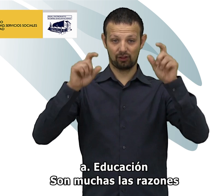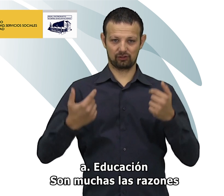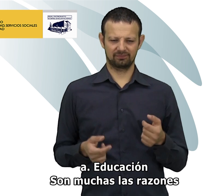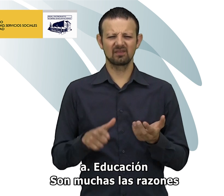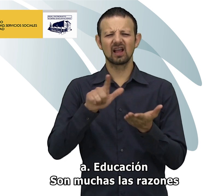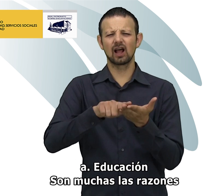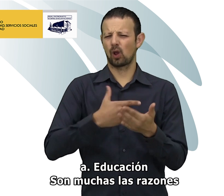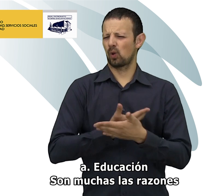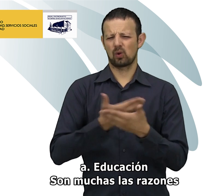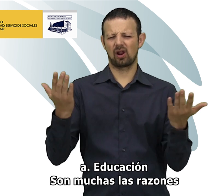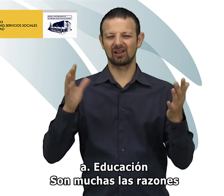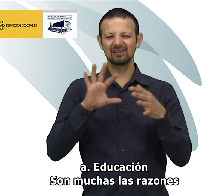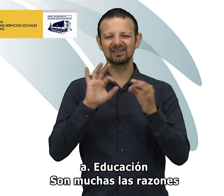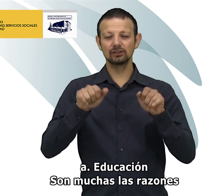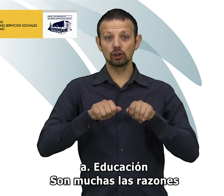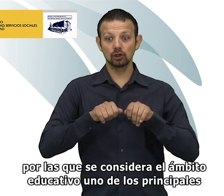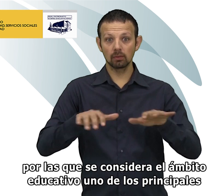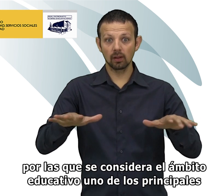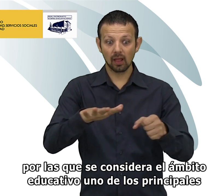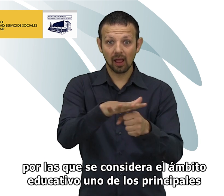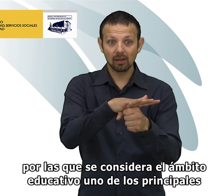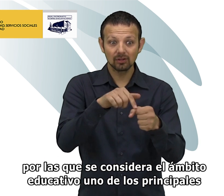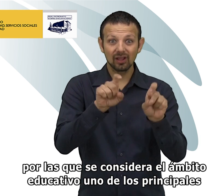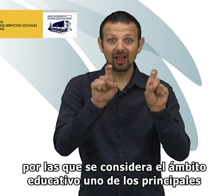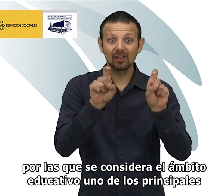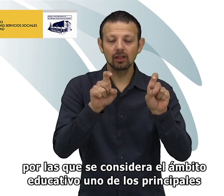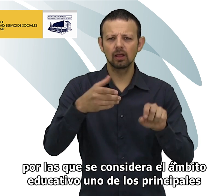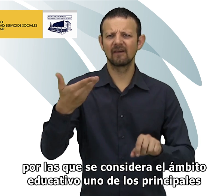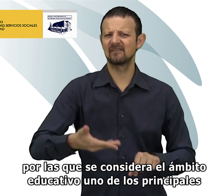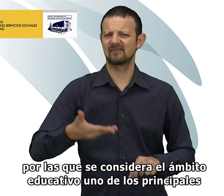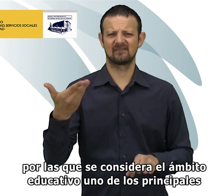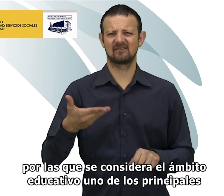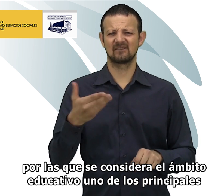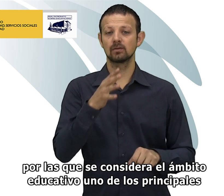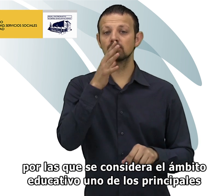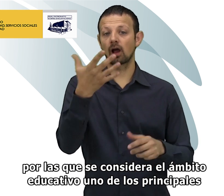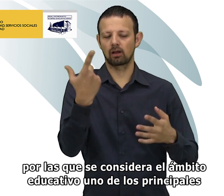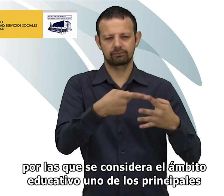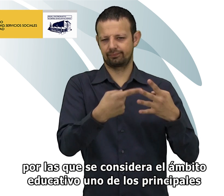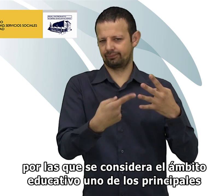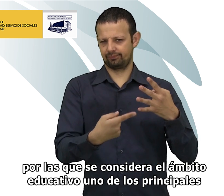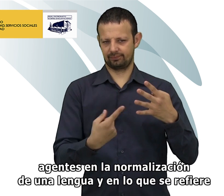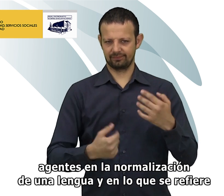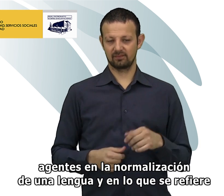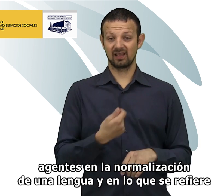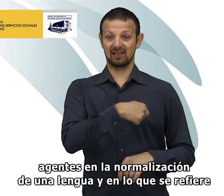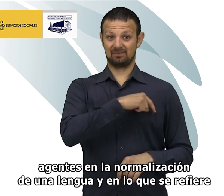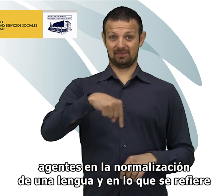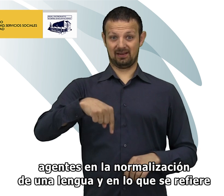Educación. Son muchas las razones por las que se considera el ámbito educativo uno de los principales agentes en la normalización de una